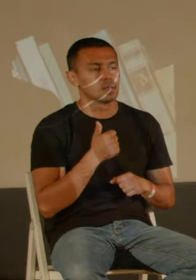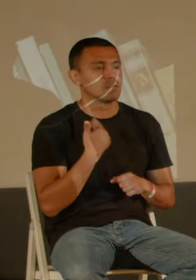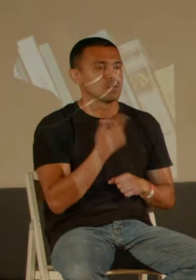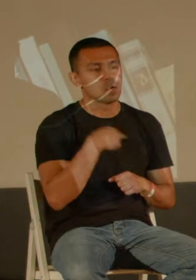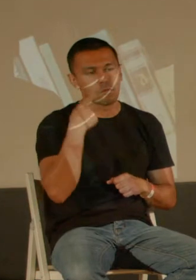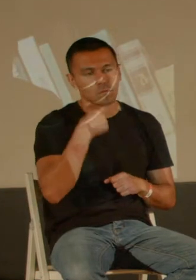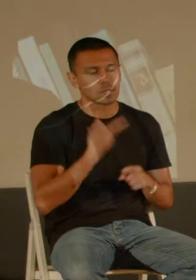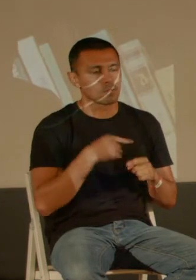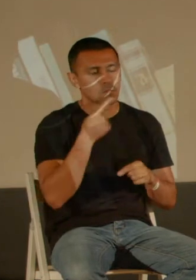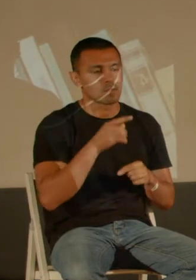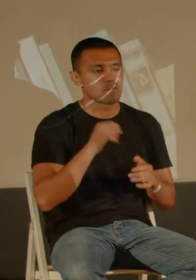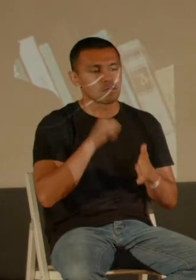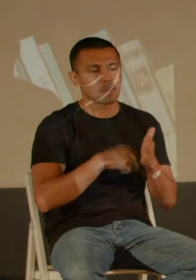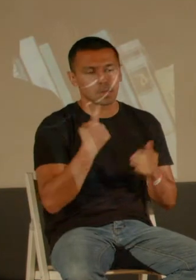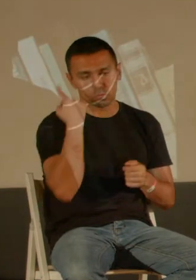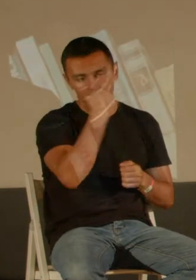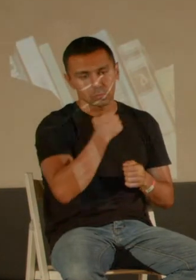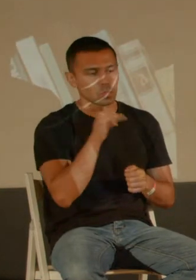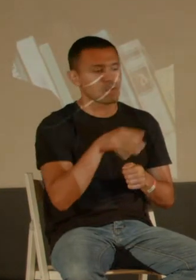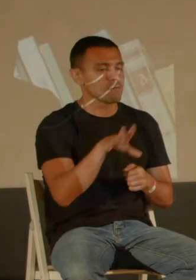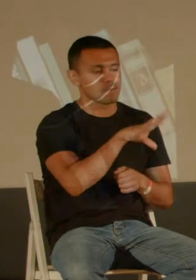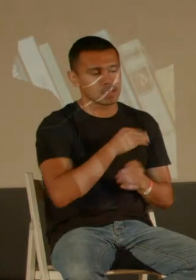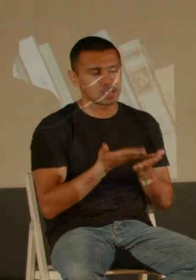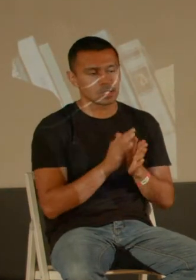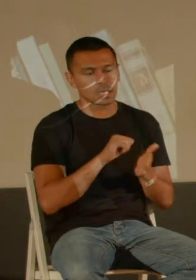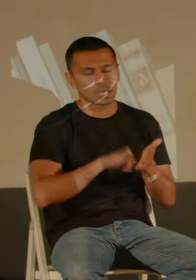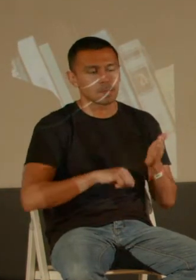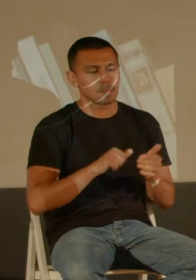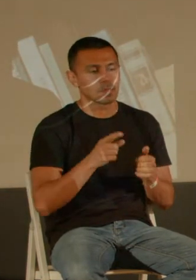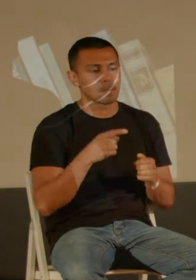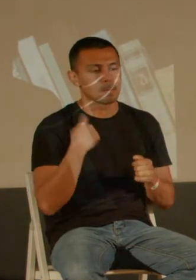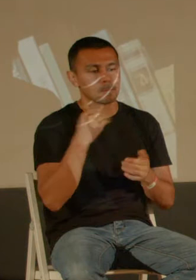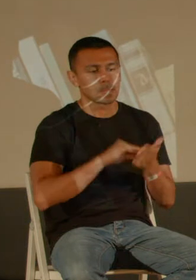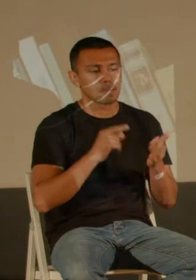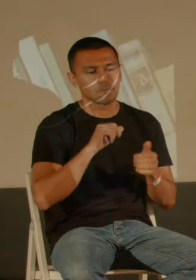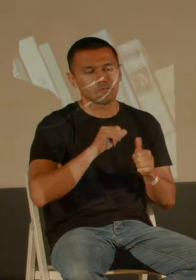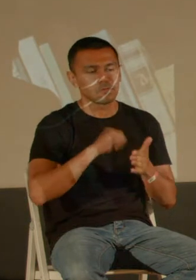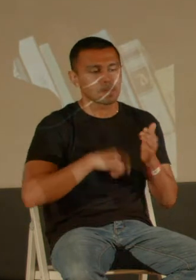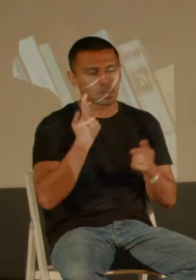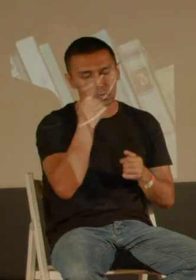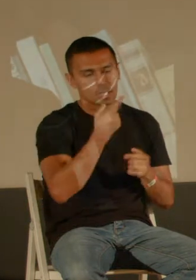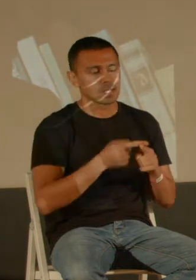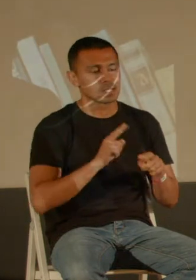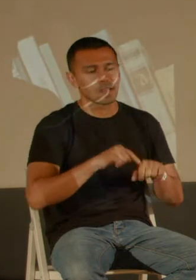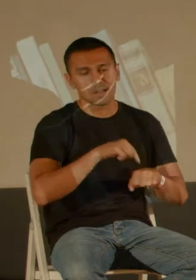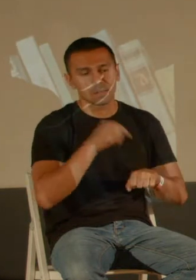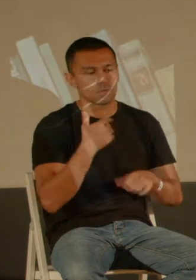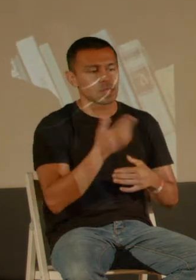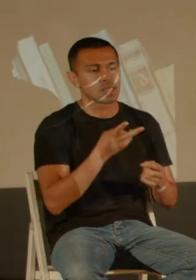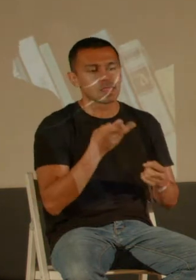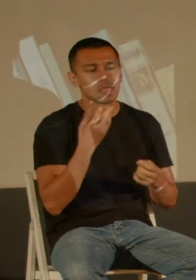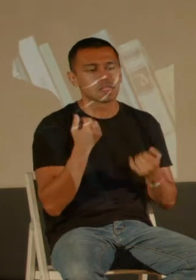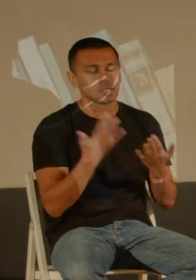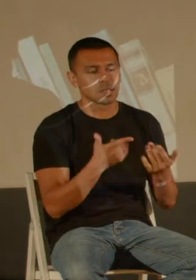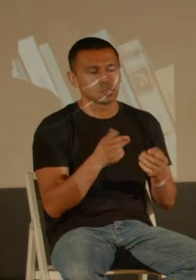Вона говориться, вона говорить від першої особи, в неї всі книжки, крім першої, написані від першої особи, і ця рефлексія, і вона